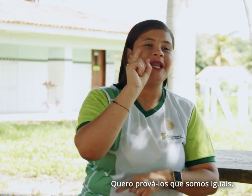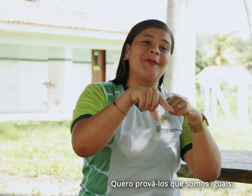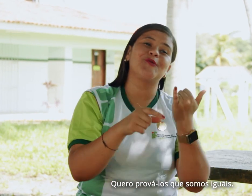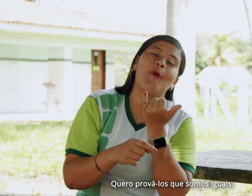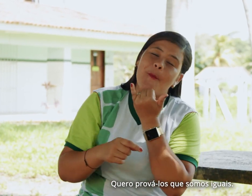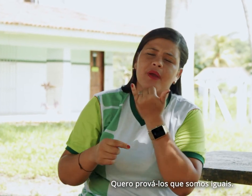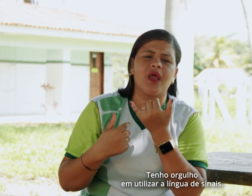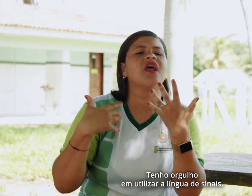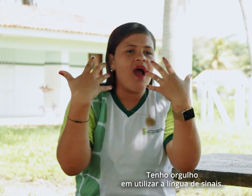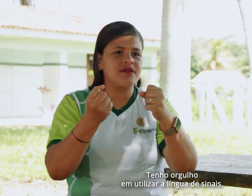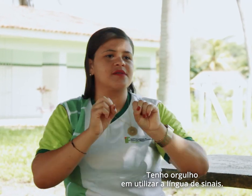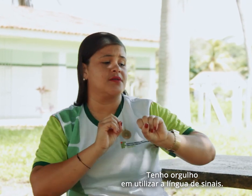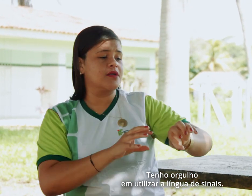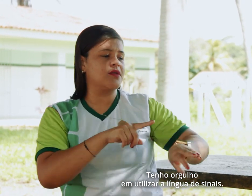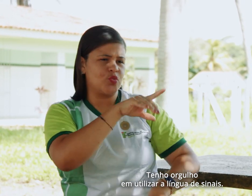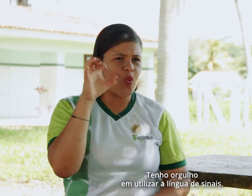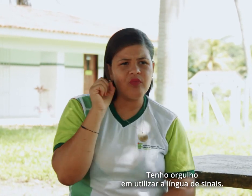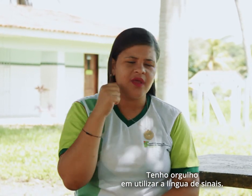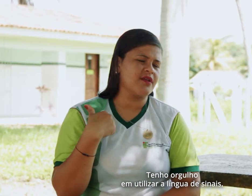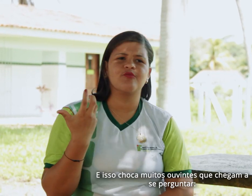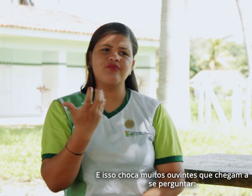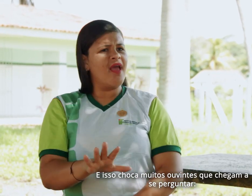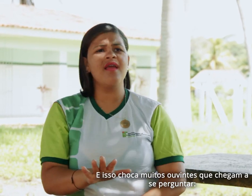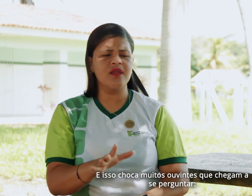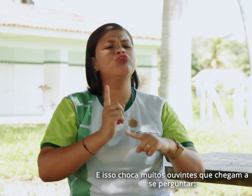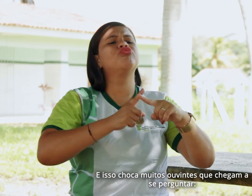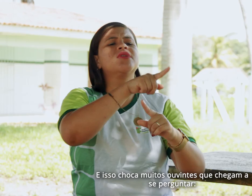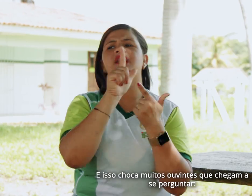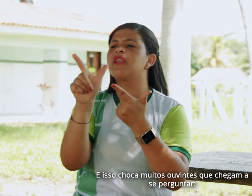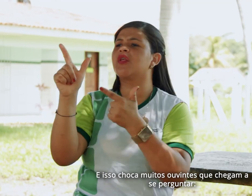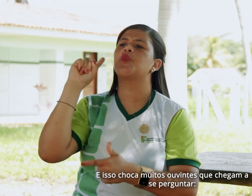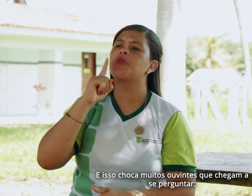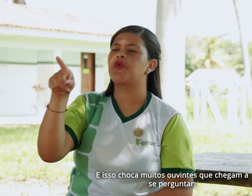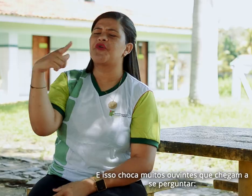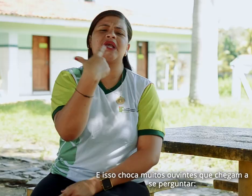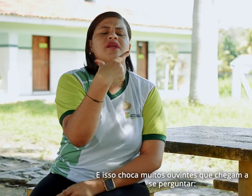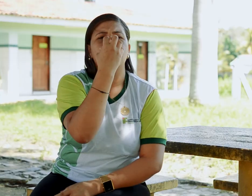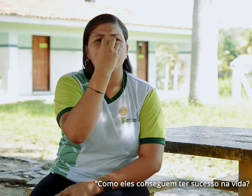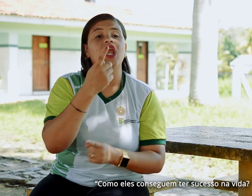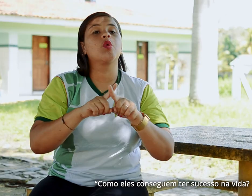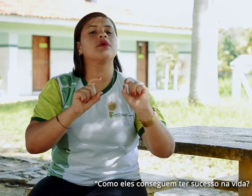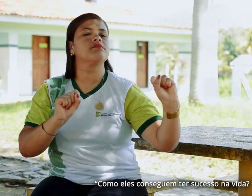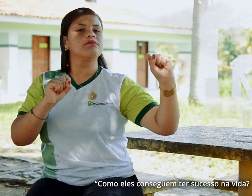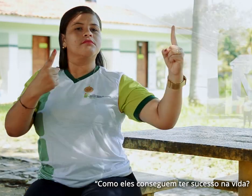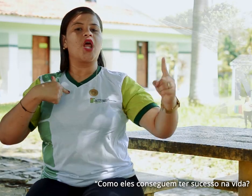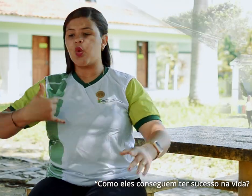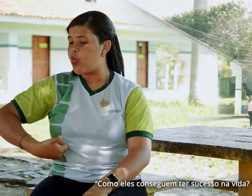que somos iguais. Tenho orgulho em utilizar a língua de sinais. E isso choca muitos ouvintes que chegam a se perguntar como eles conseguem ter sucesso na